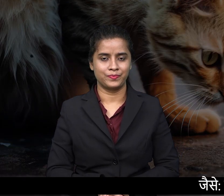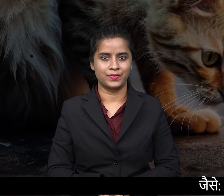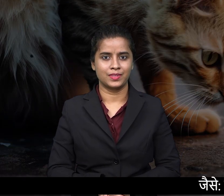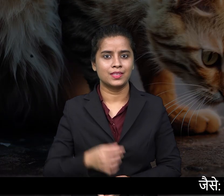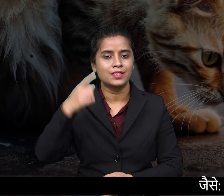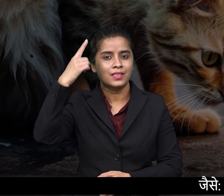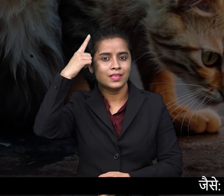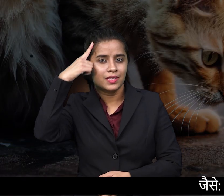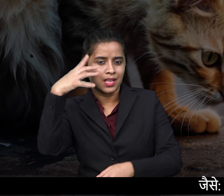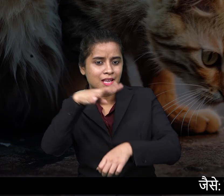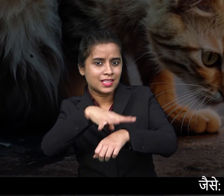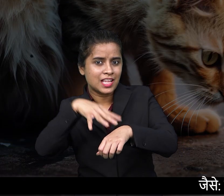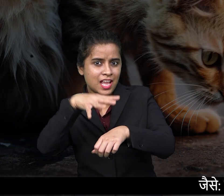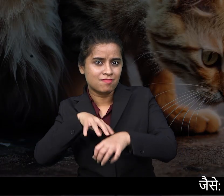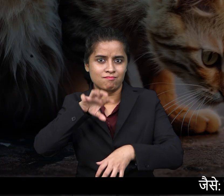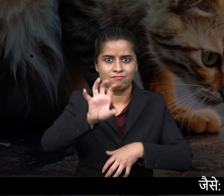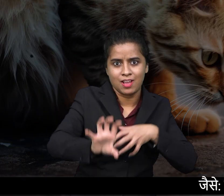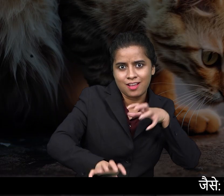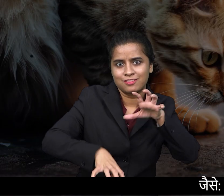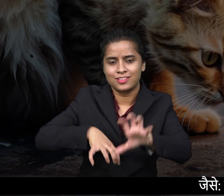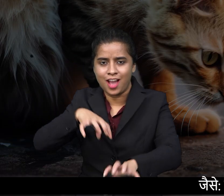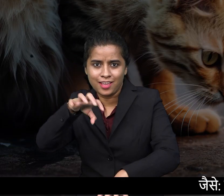जैसे बाघ, बिल्ली, कुत्ता।